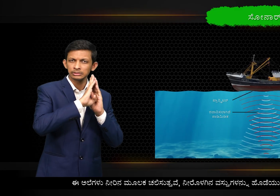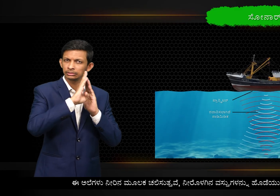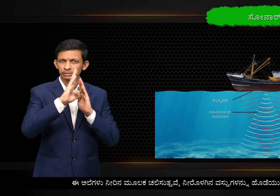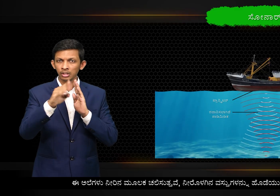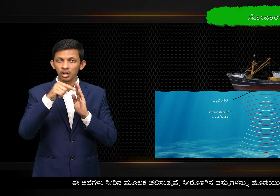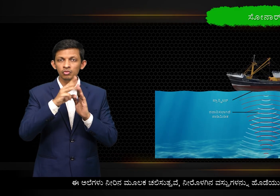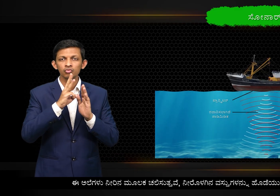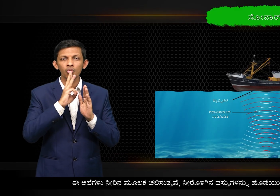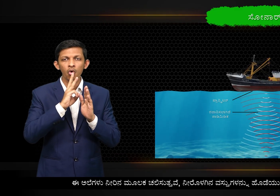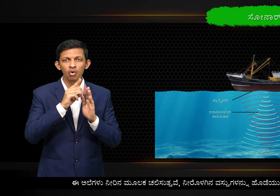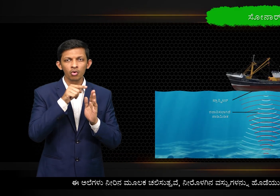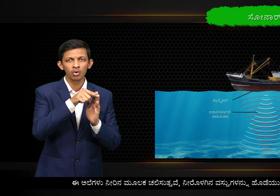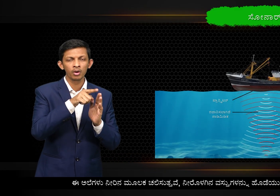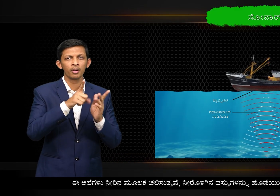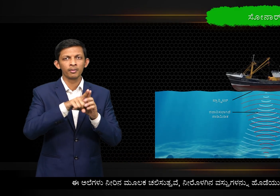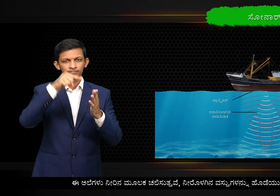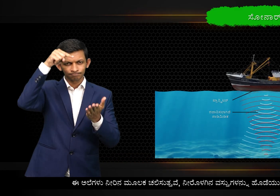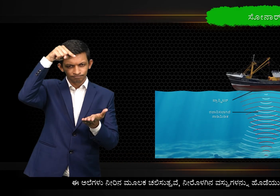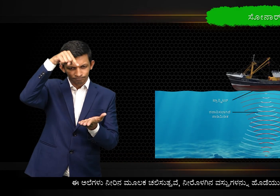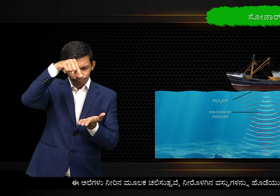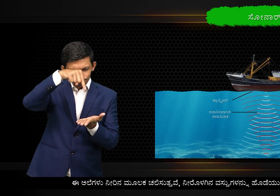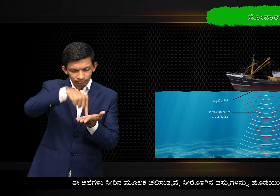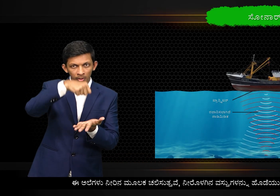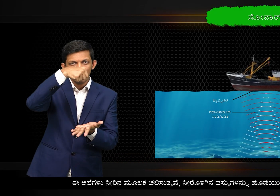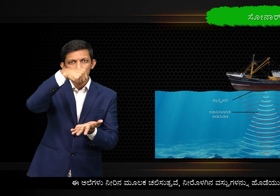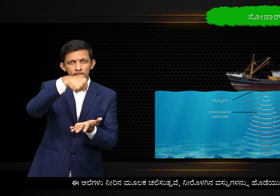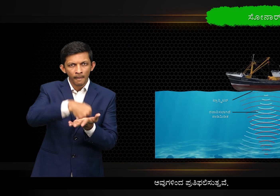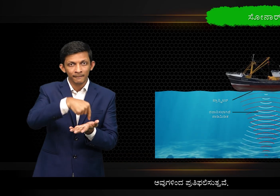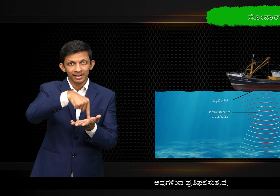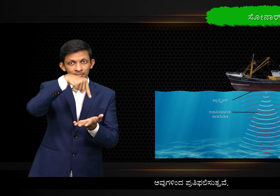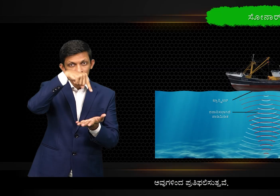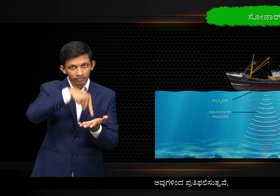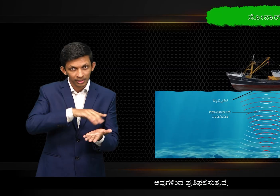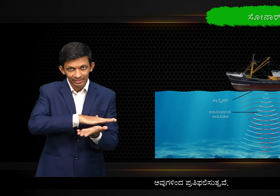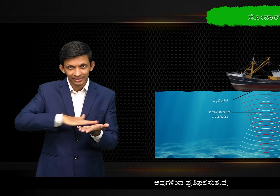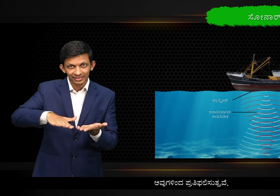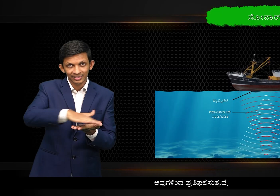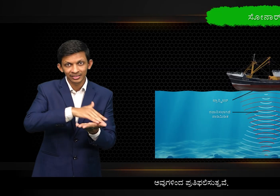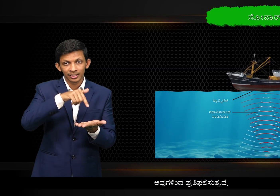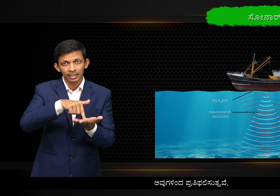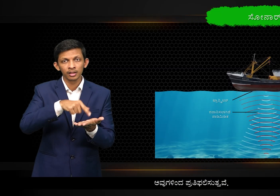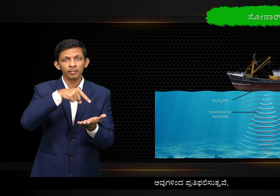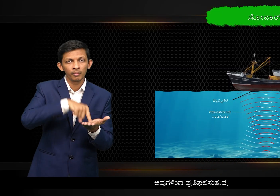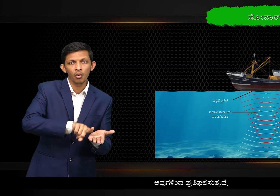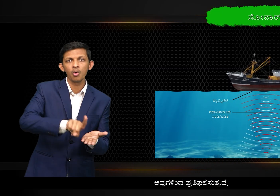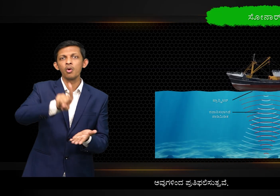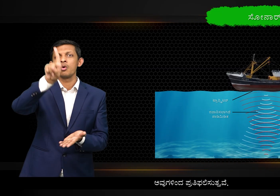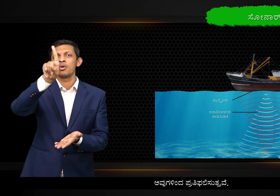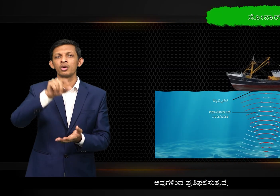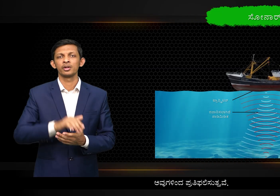ಮೂಲಕ ಚಲಿಸುತ್ತವೆ, ನೀರೊಳಗಿನ ವಸ್ತುಗಳನ್ನು ಹೊಡೆಯುತ್ತವೆ ಮತ್ತು ಅವುಗಳಿಂದ ಪ್ರತಿಫಲಿಸುತ್ತವೆ.